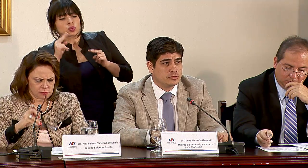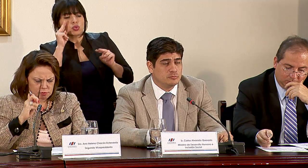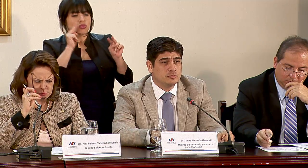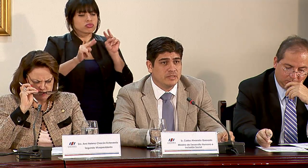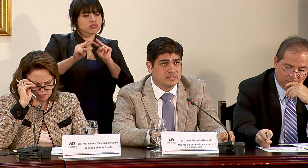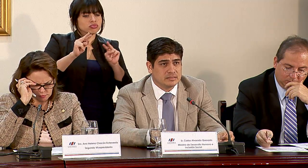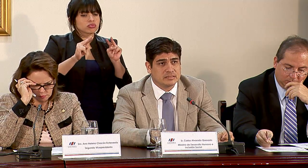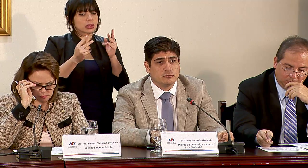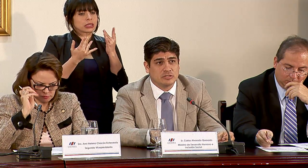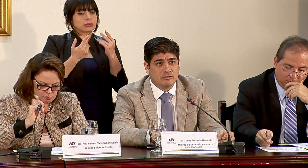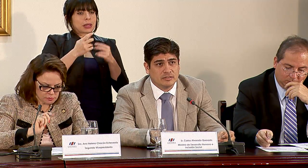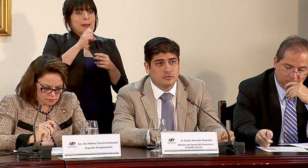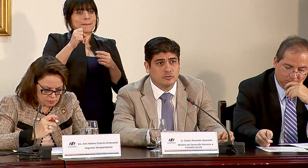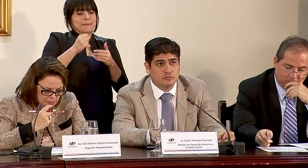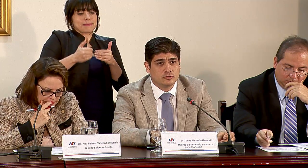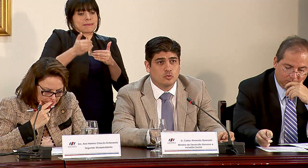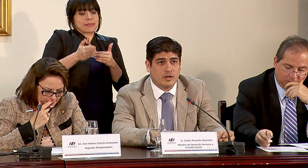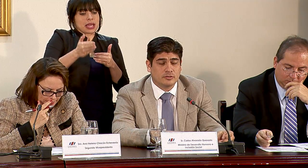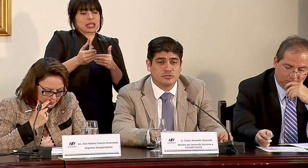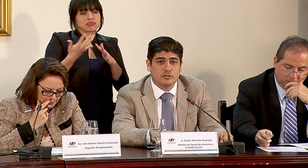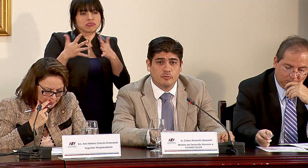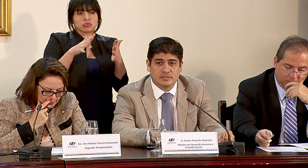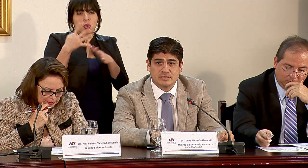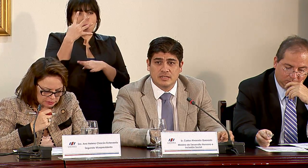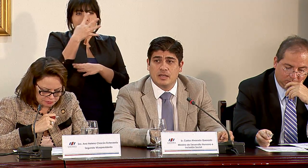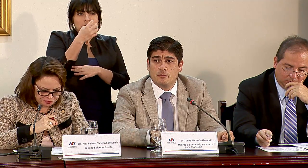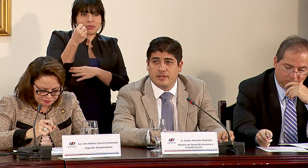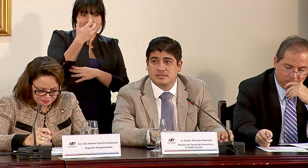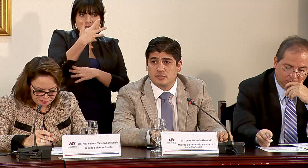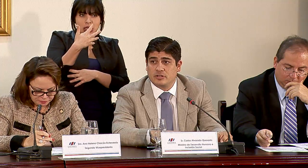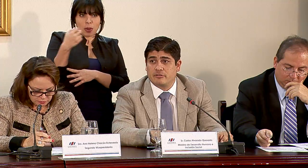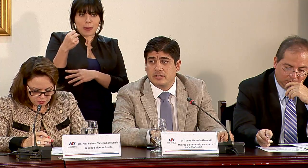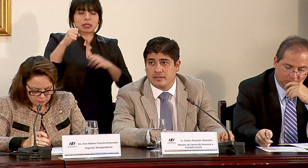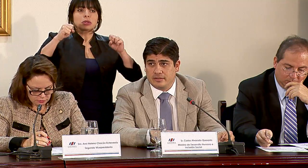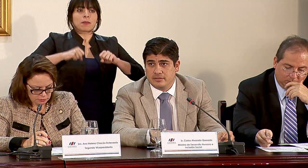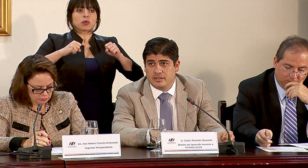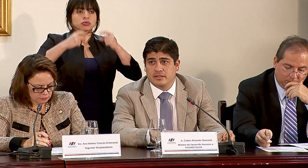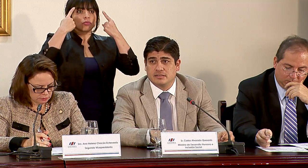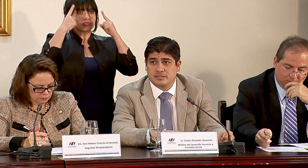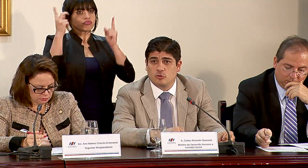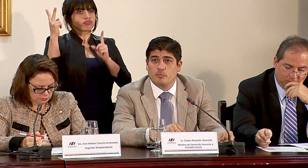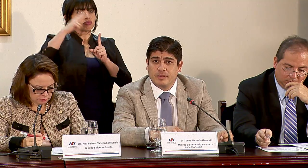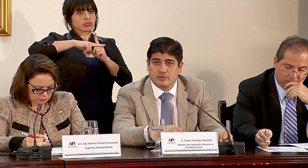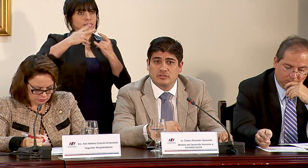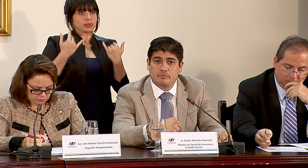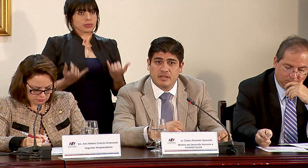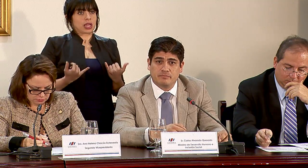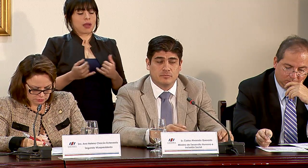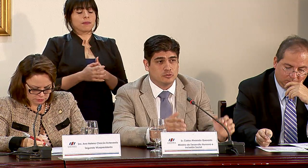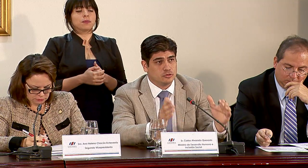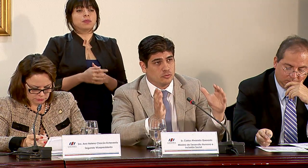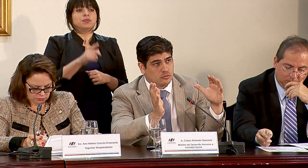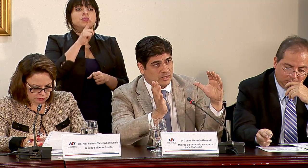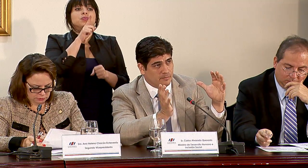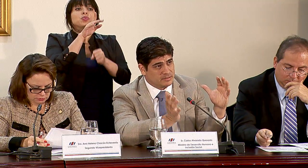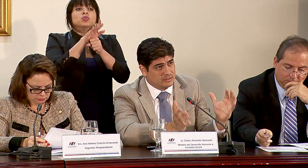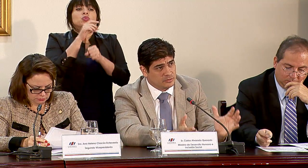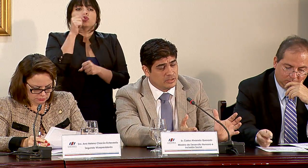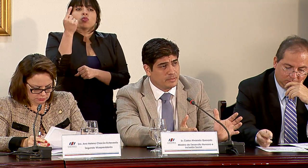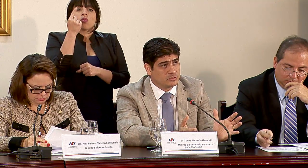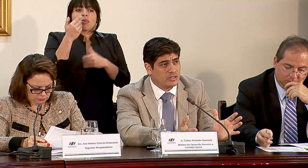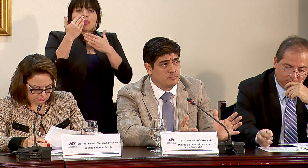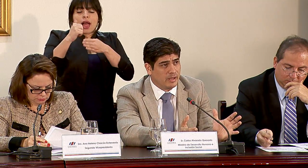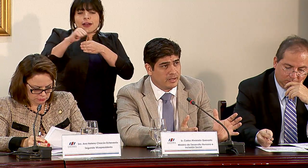en los próximos meses, estamos hablando de unos cuatro o cinco meses, pueda ser una realidad. Es decir, cumpliendo también, no sólo con la